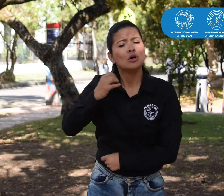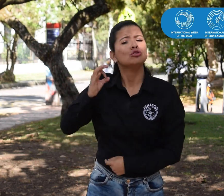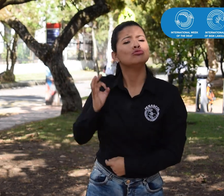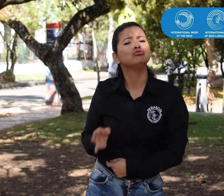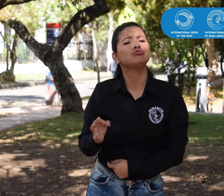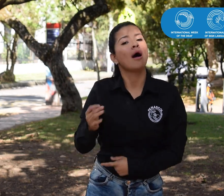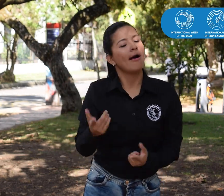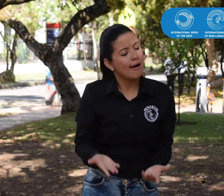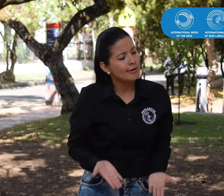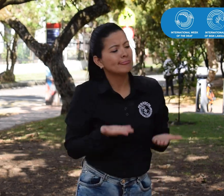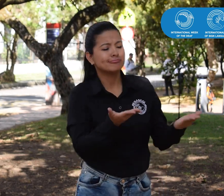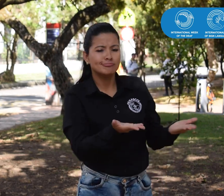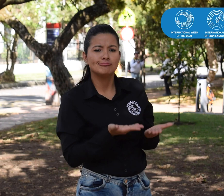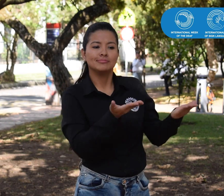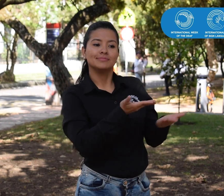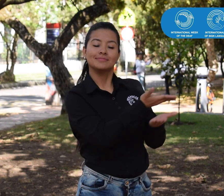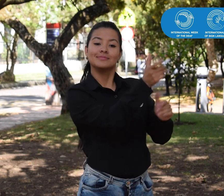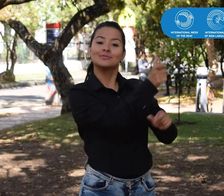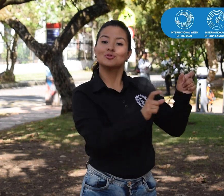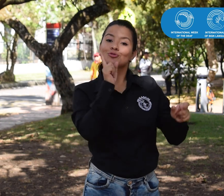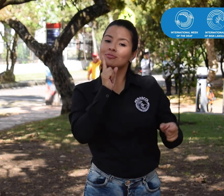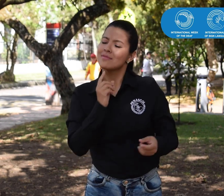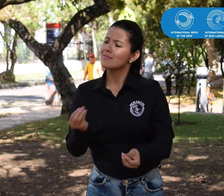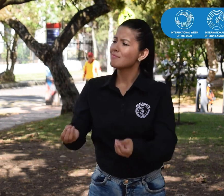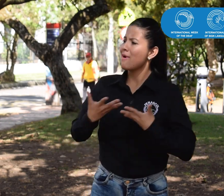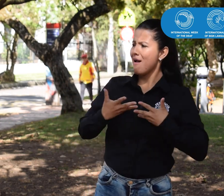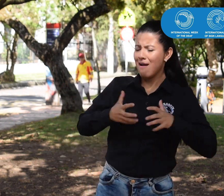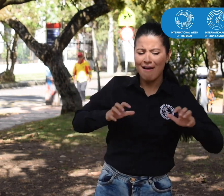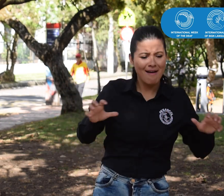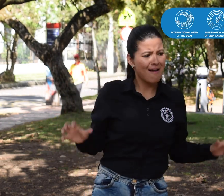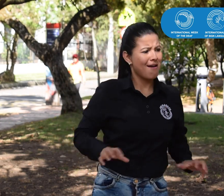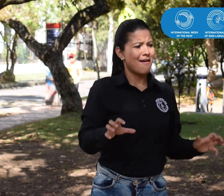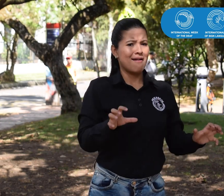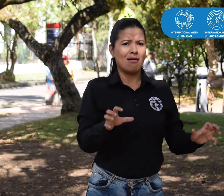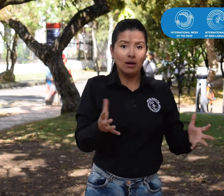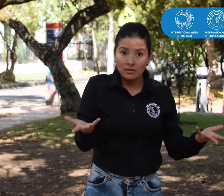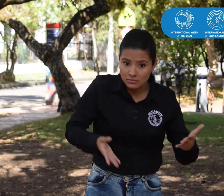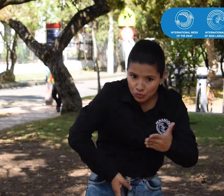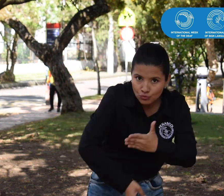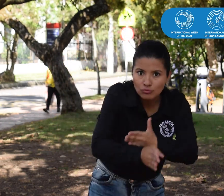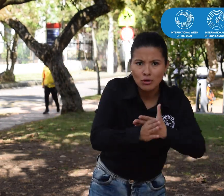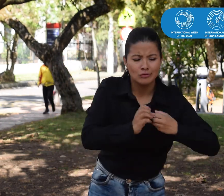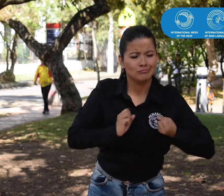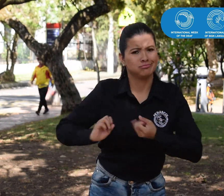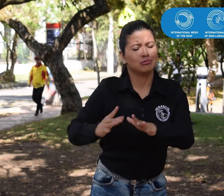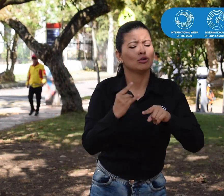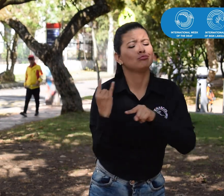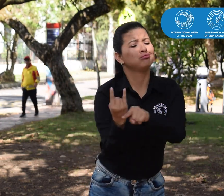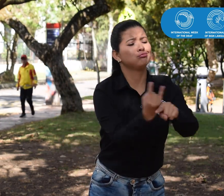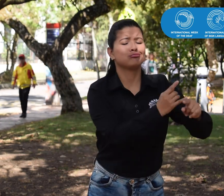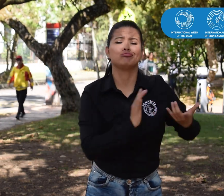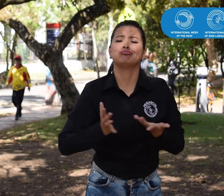el uso de la lengua de señas en cualquier lugar y Esto va de acuerdo a la